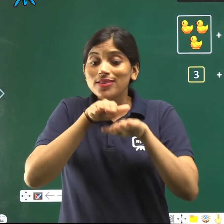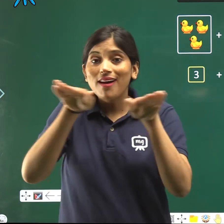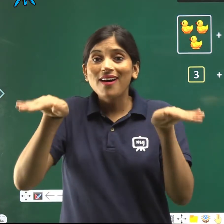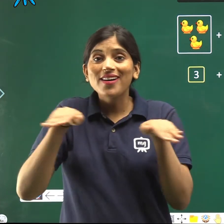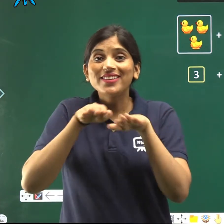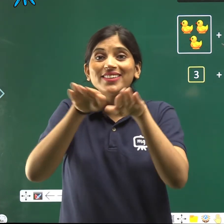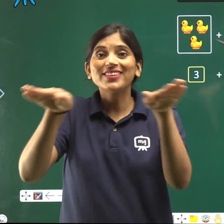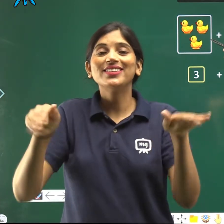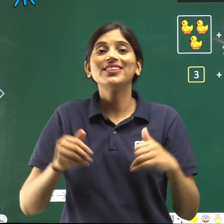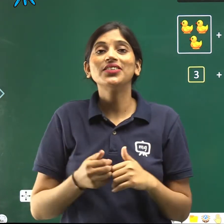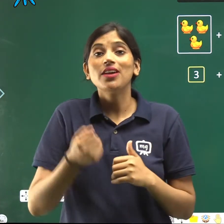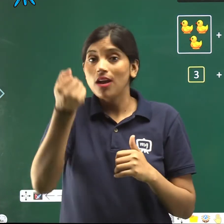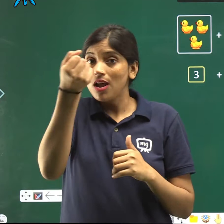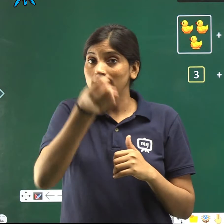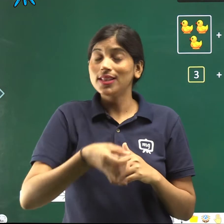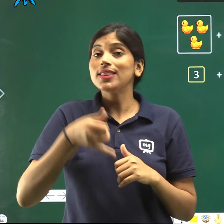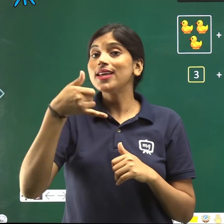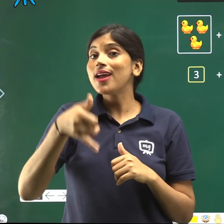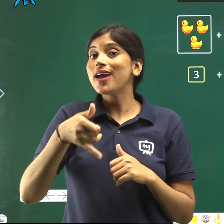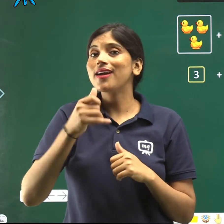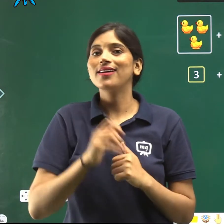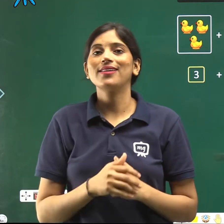बतख। कितने हैं?